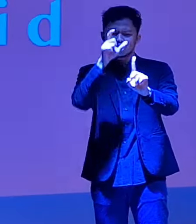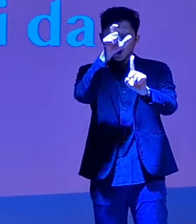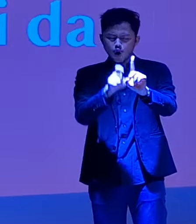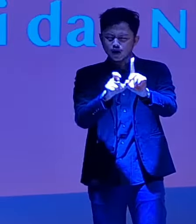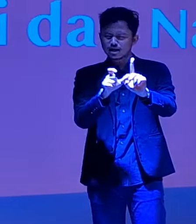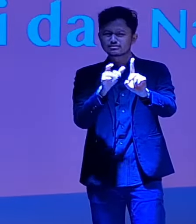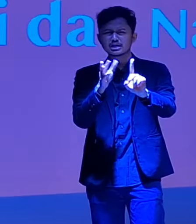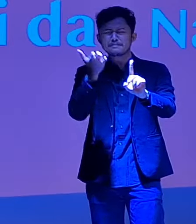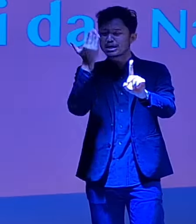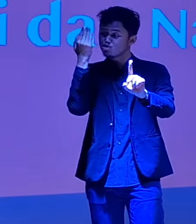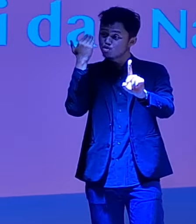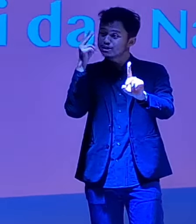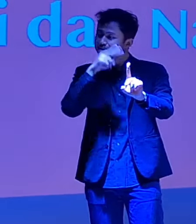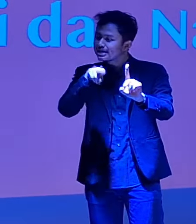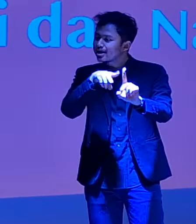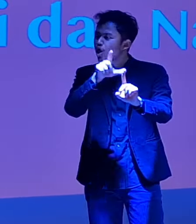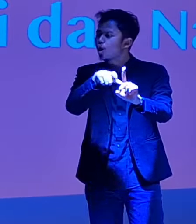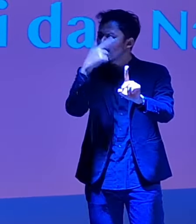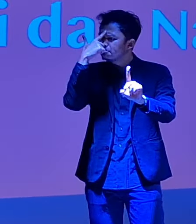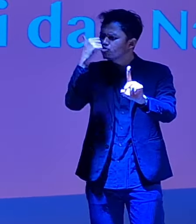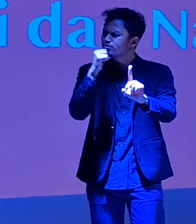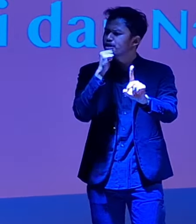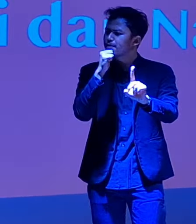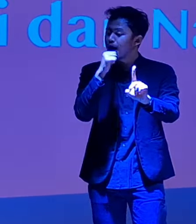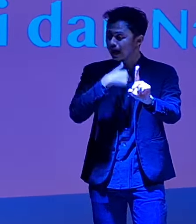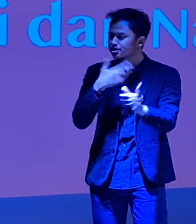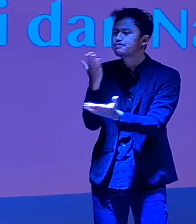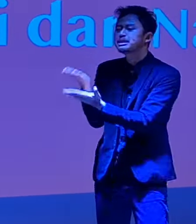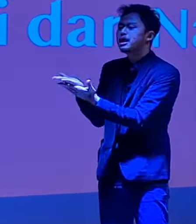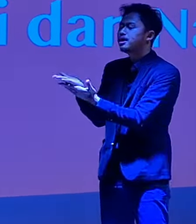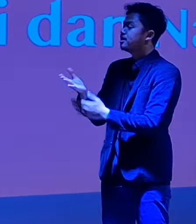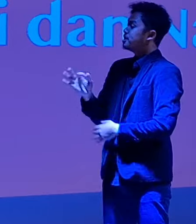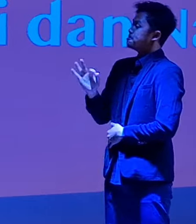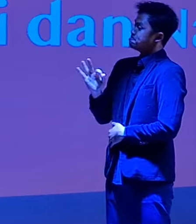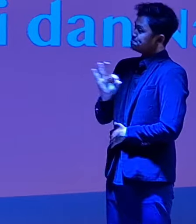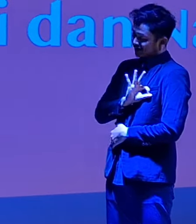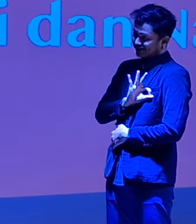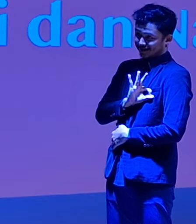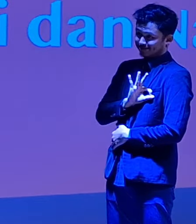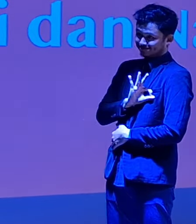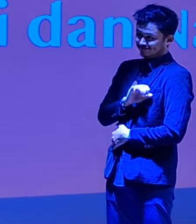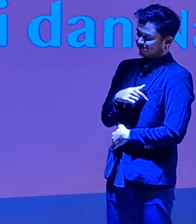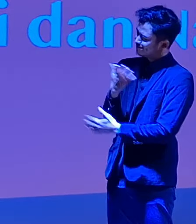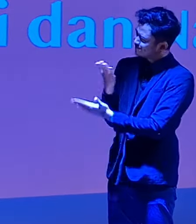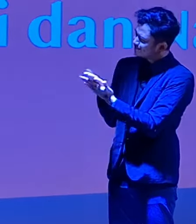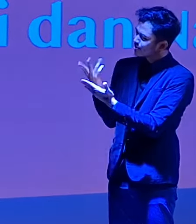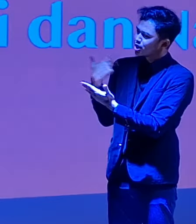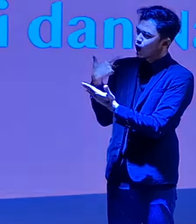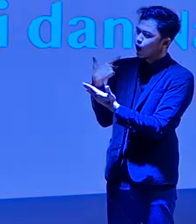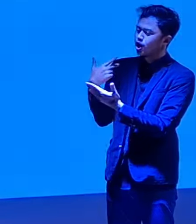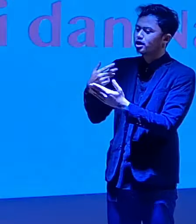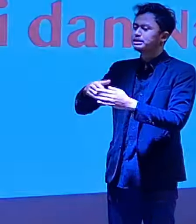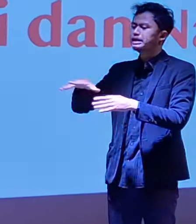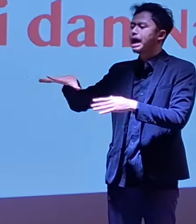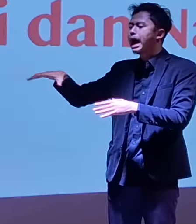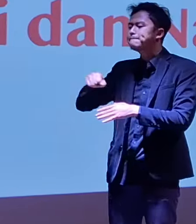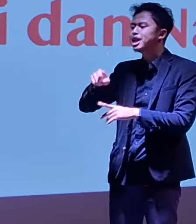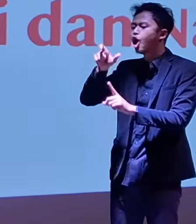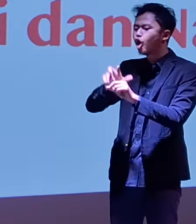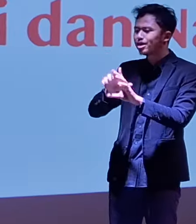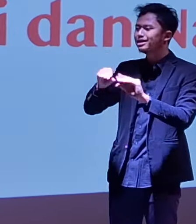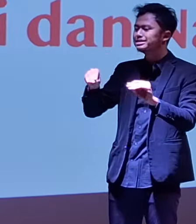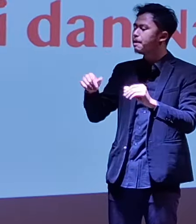pada waktu itu tidak ketemu, jadi saya minta kepada Pak Presiden mohon izin untuk bisa merekrut non-ASN.